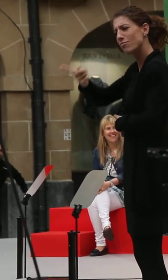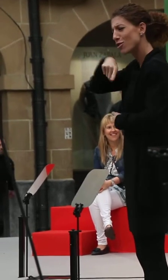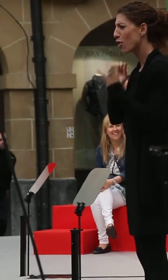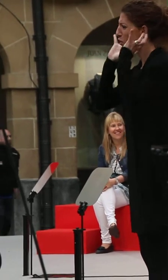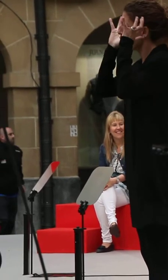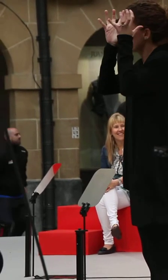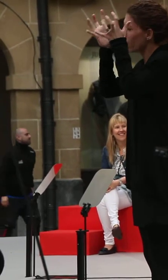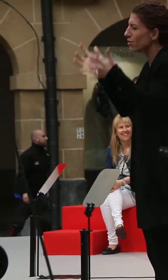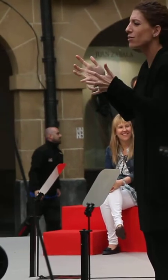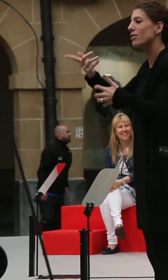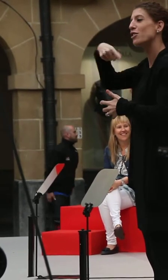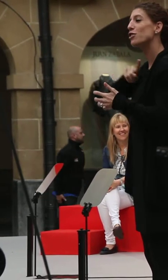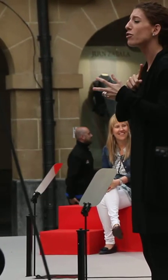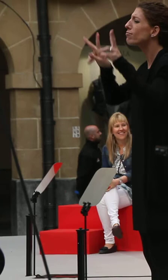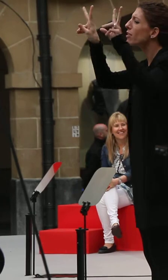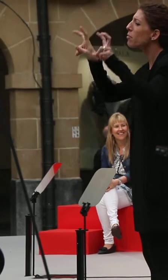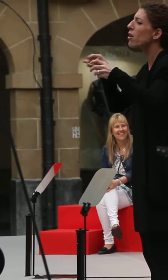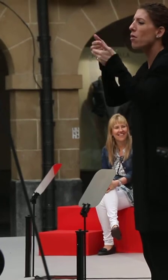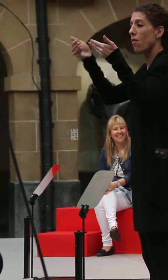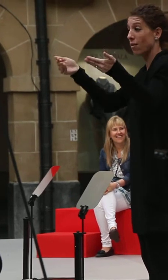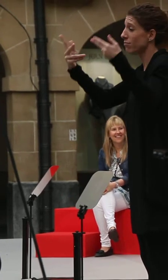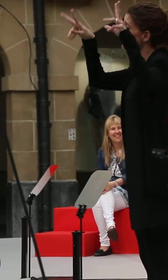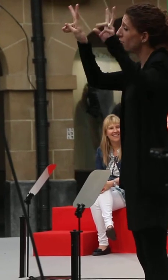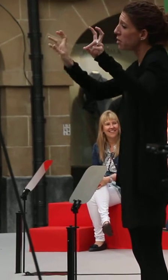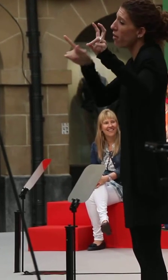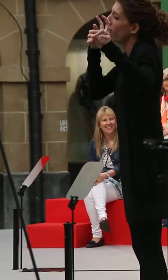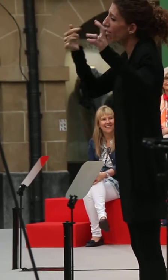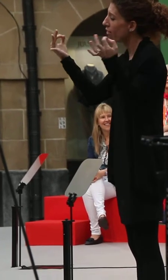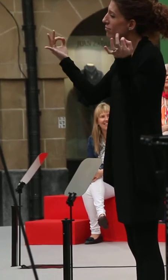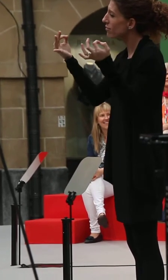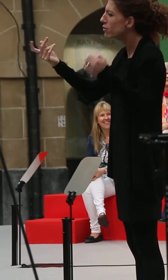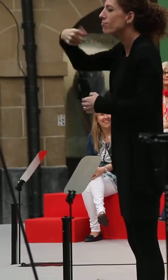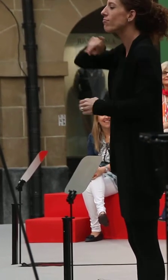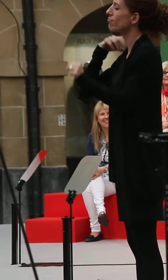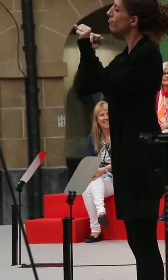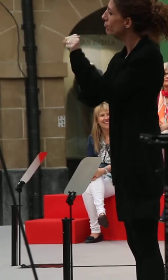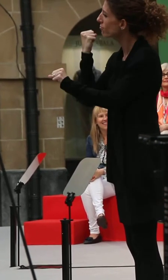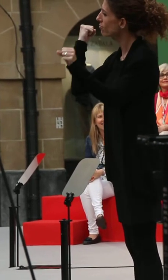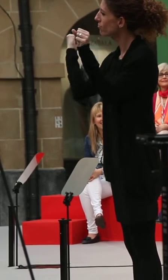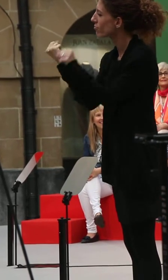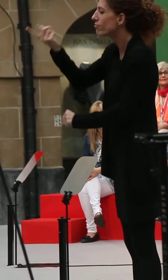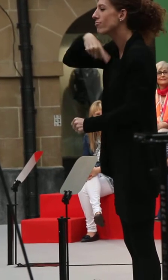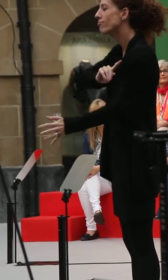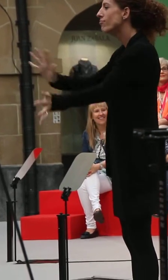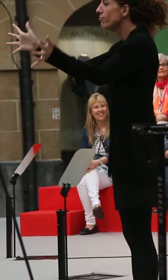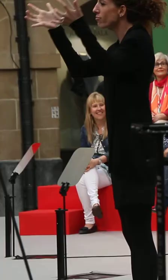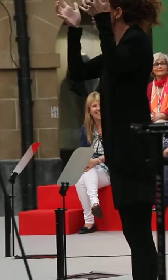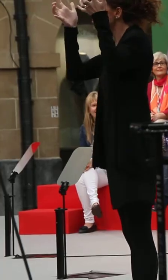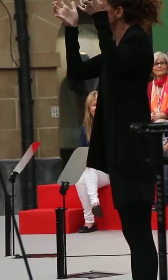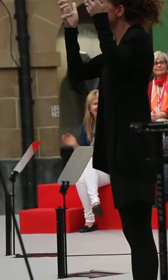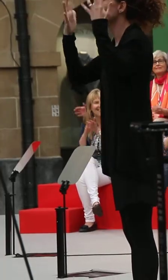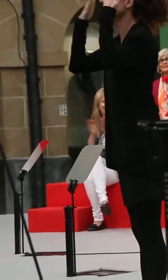aleginan gure leloak dion bezala ekin ez egin